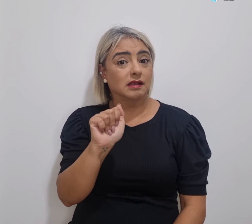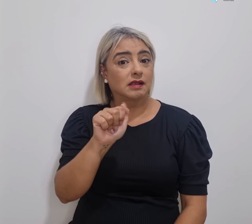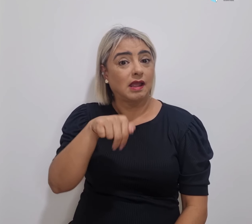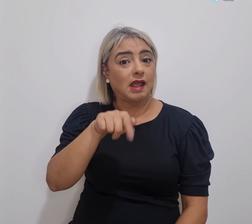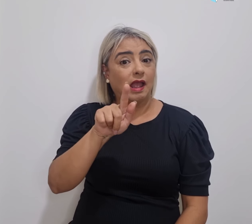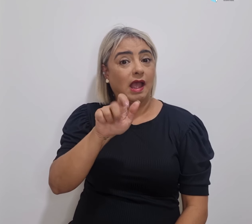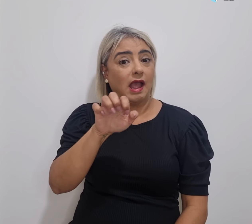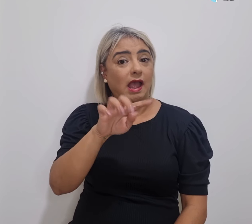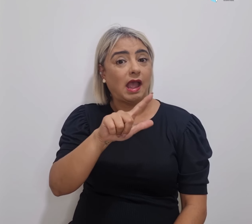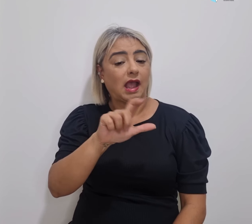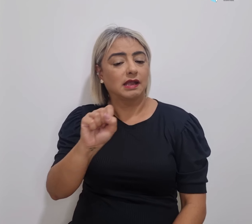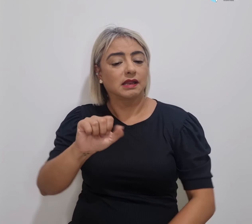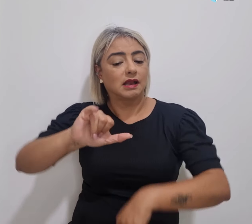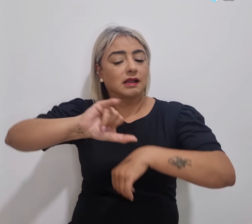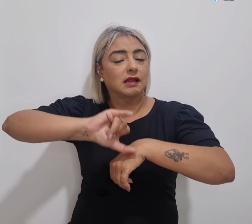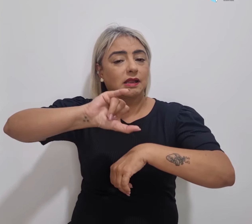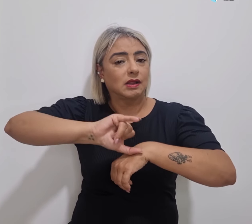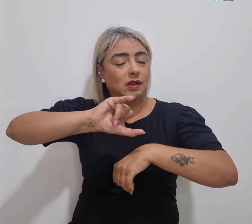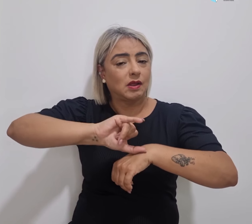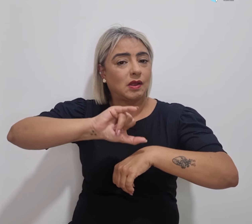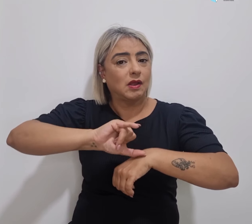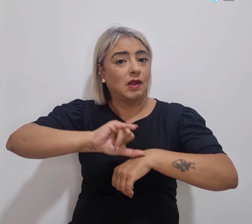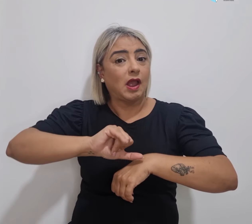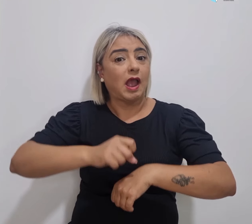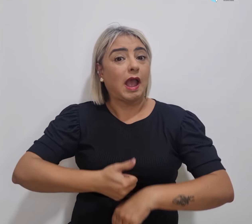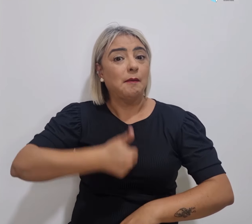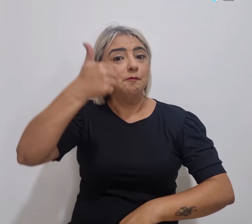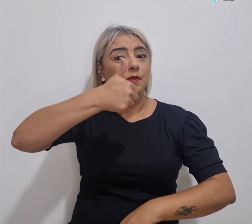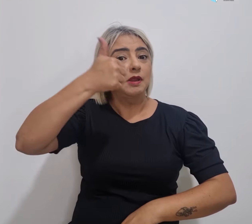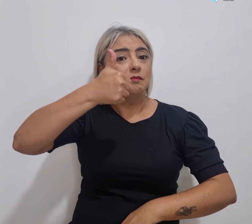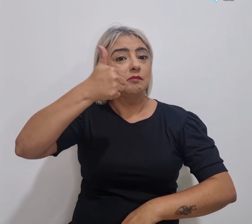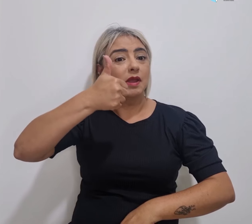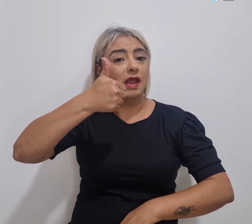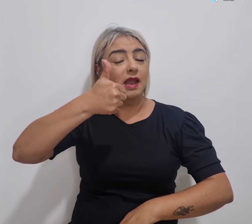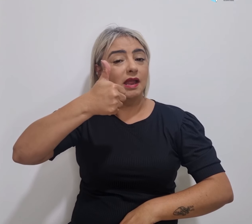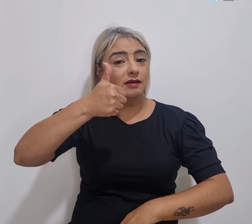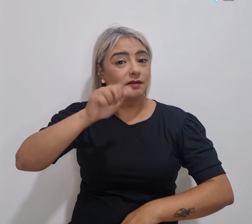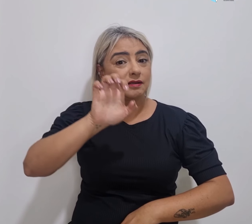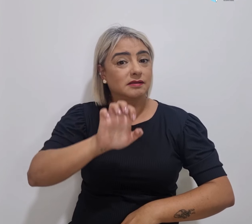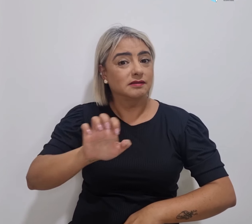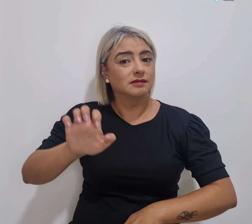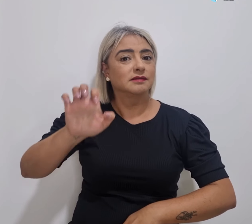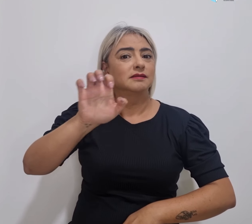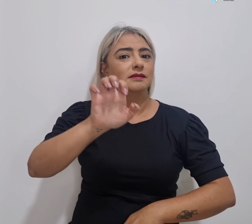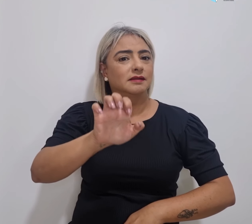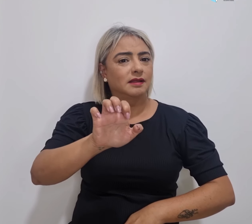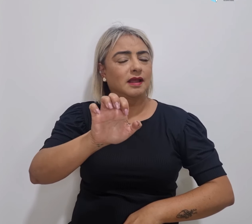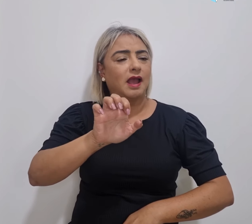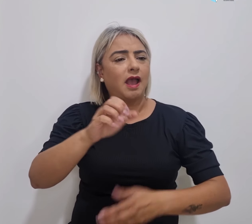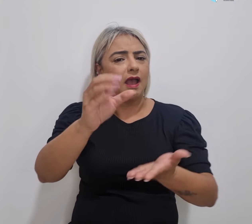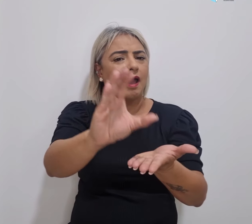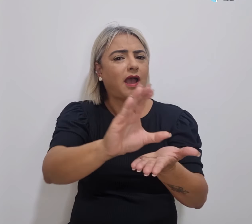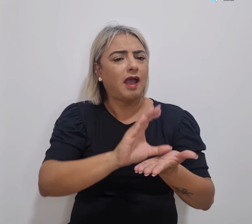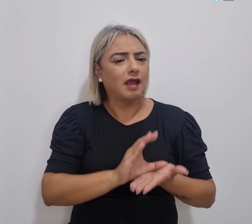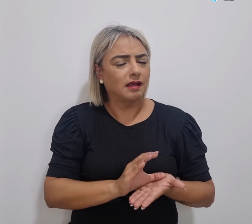a capital do país foi a primeira unidade federativa a receber o selo de